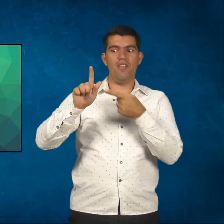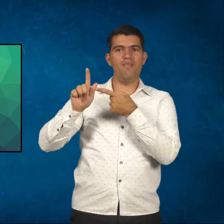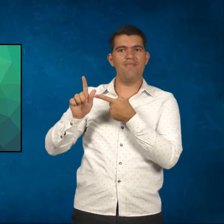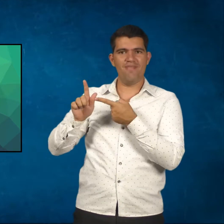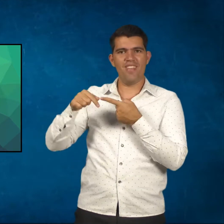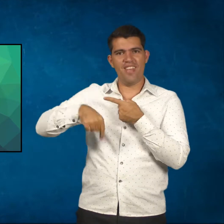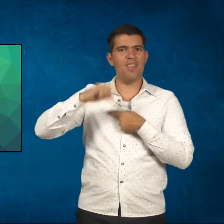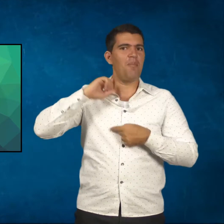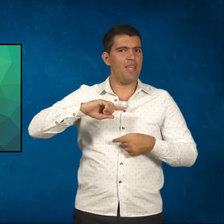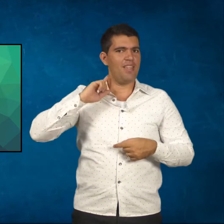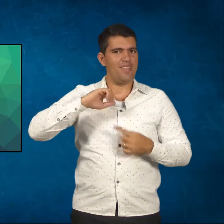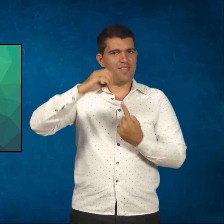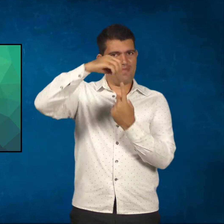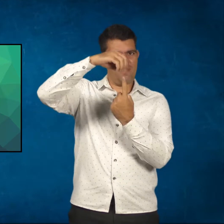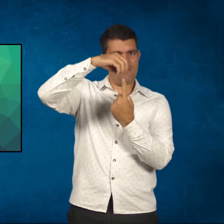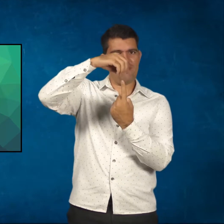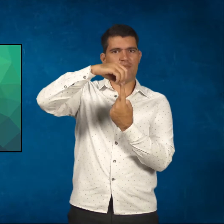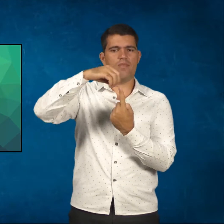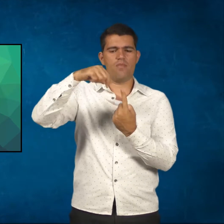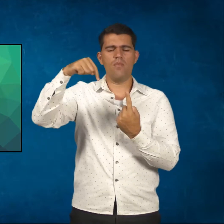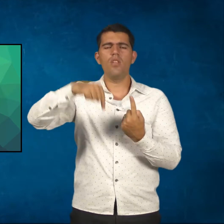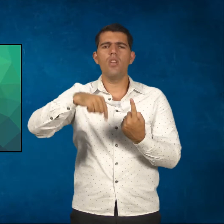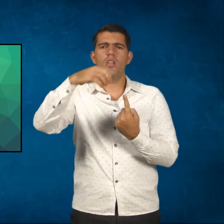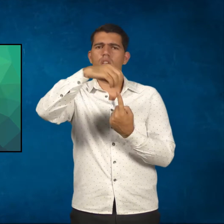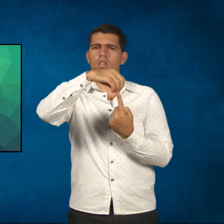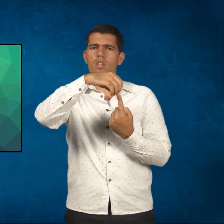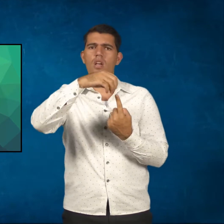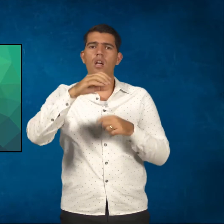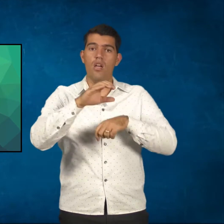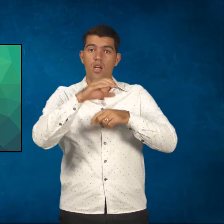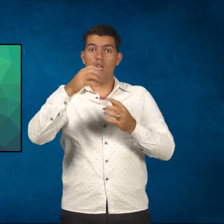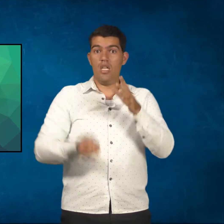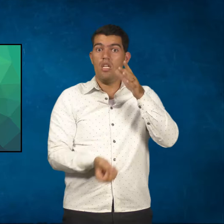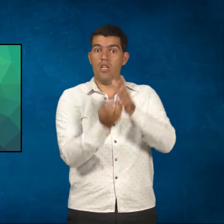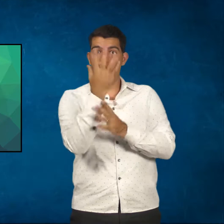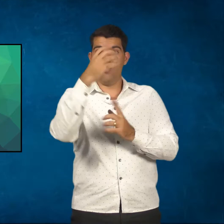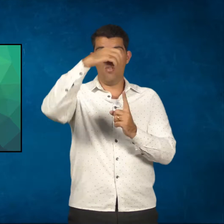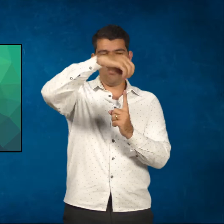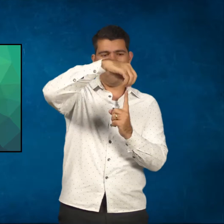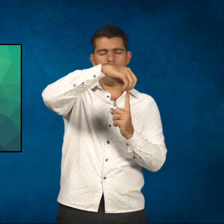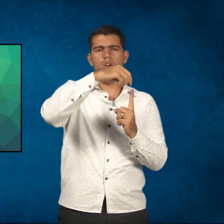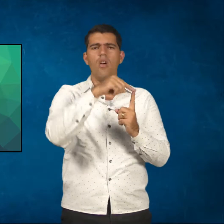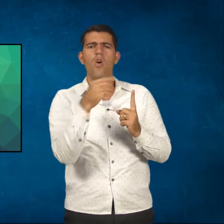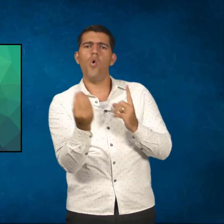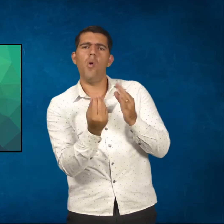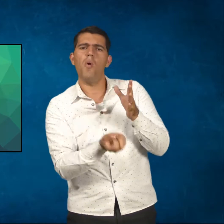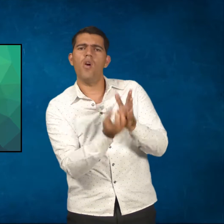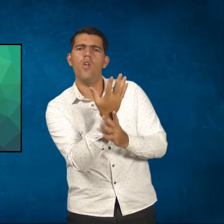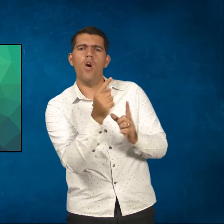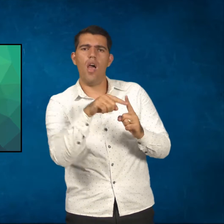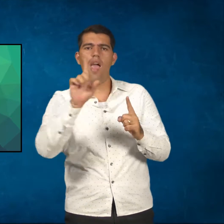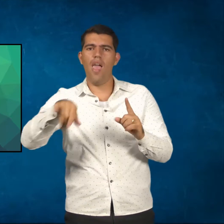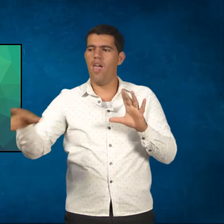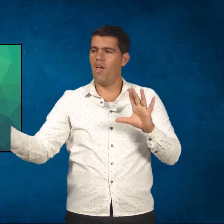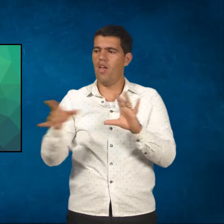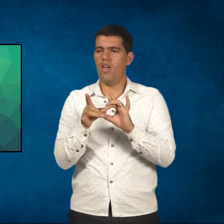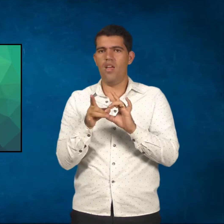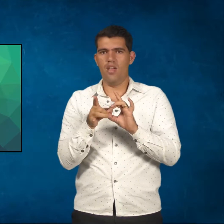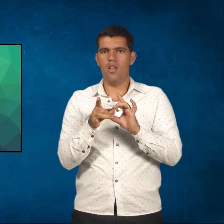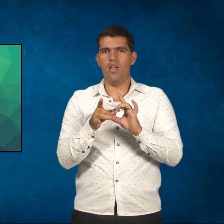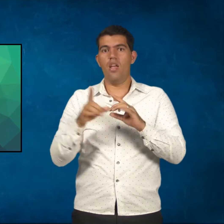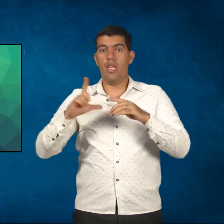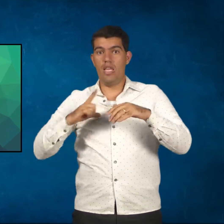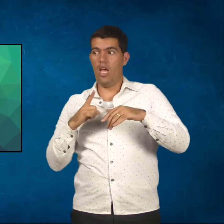Instituto Federal de Minas Gerais. A Constituição do Instituto Federal de Minas Gerais ocorreu a partir da junção de